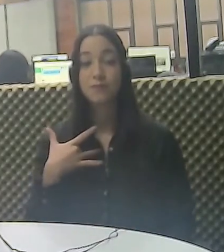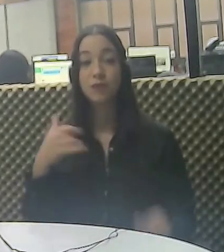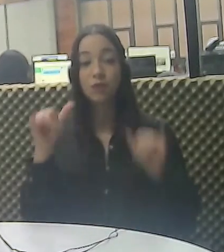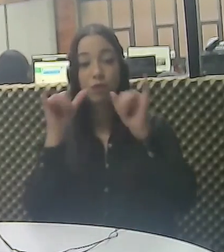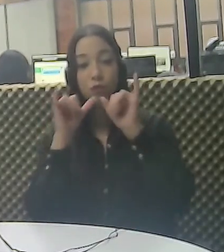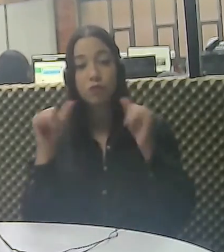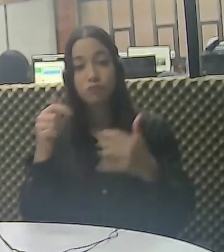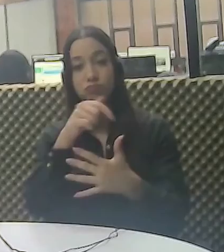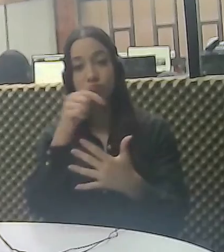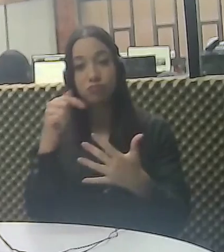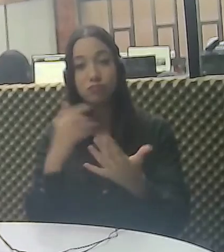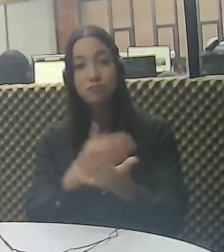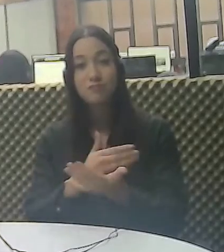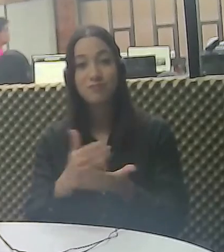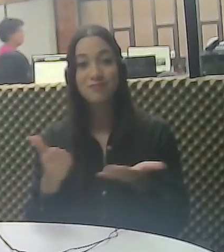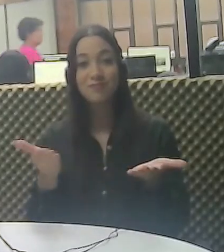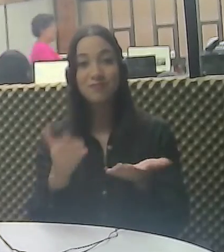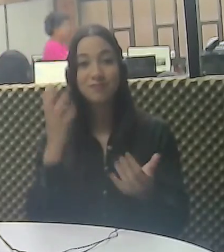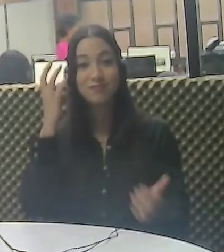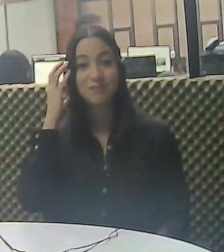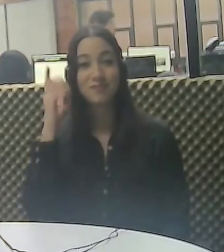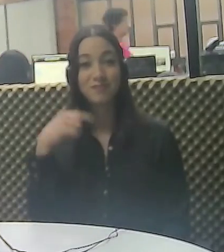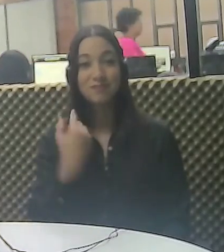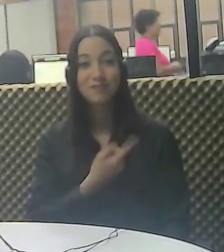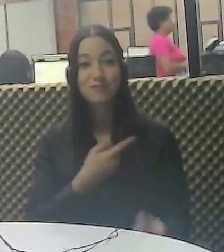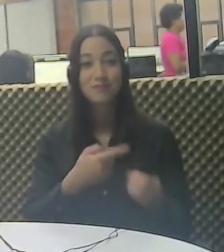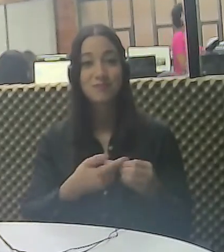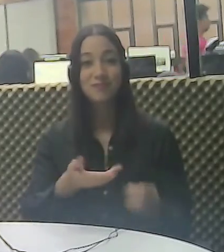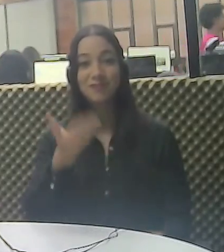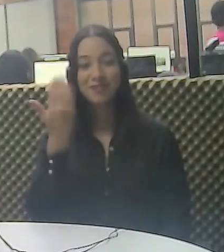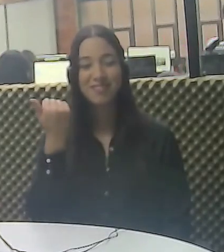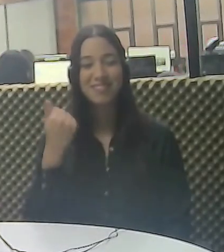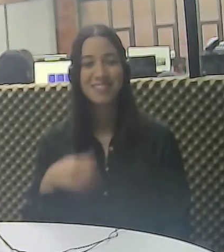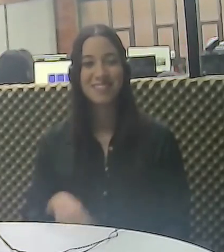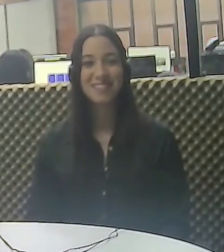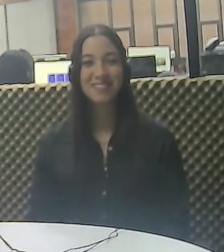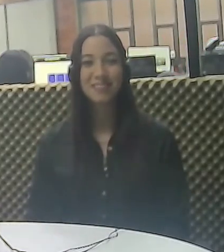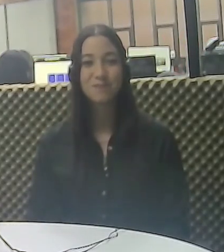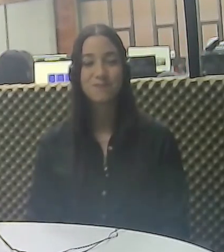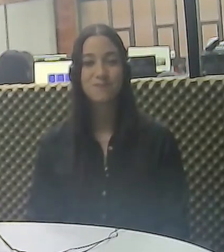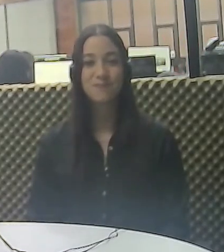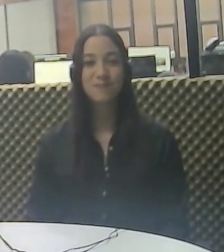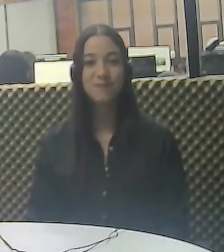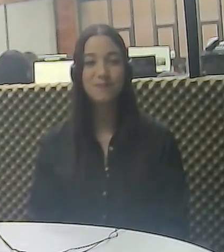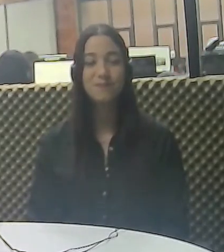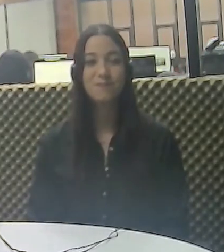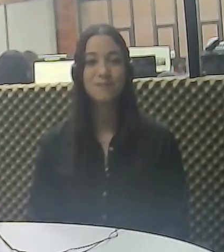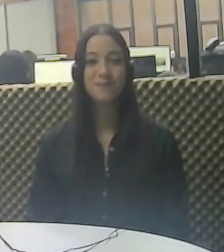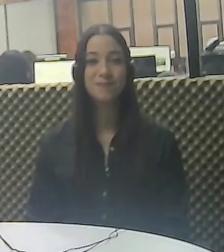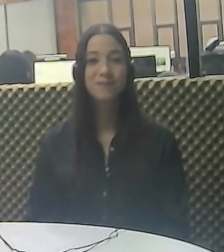e outras notícias a partir de agora na Rádio nossa cidade vem com a gente